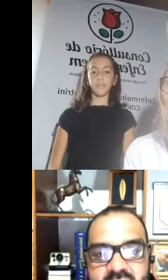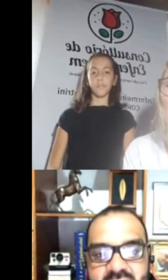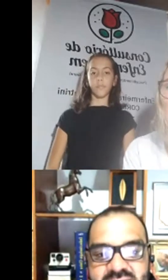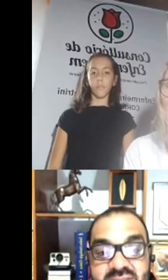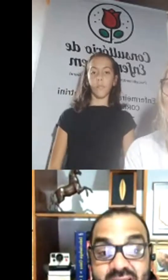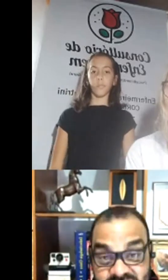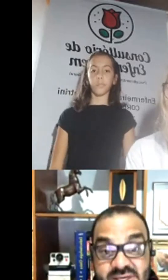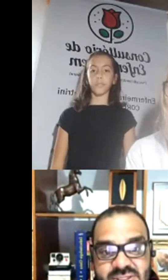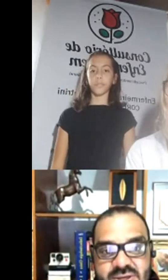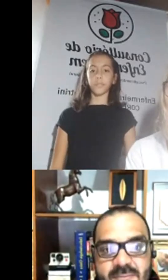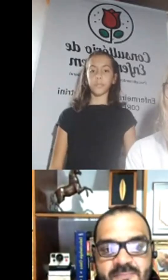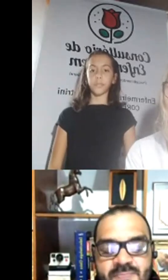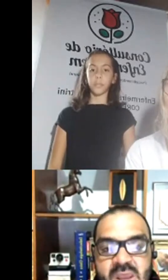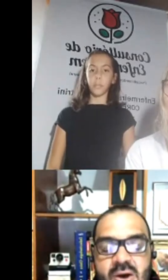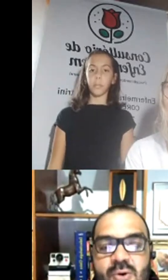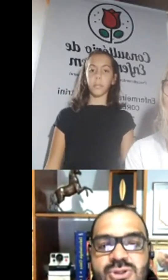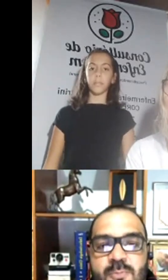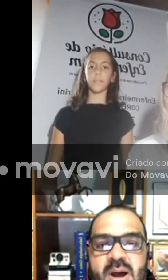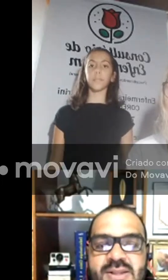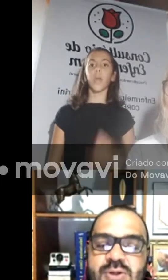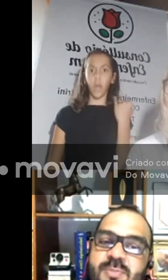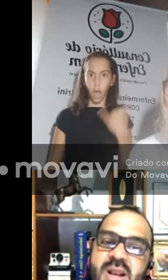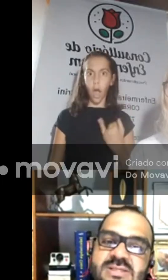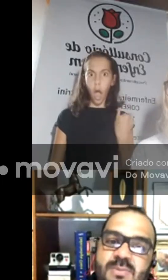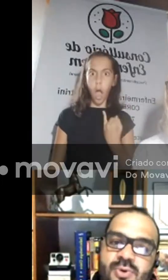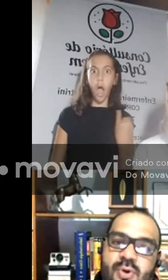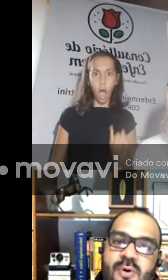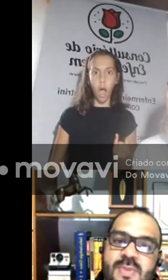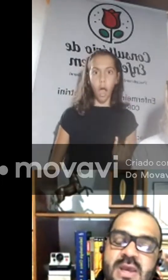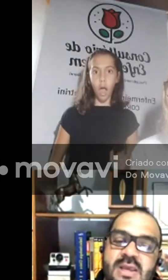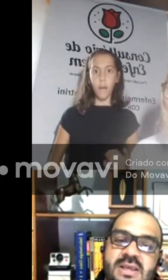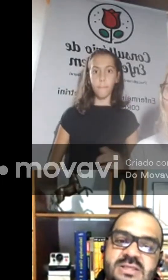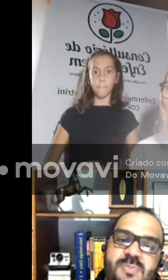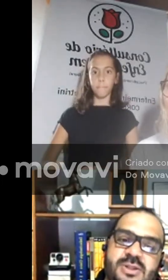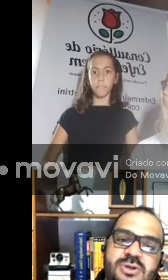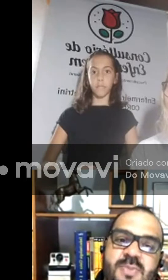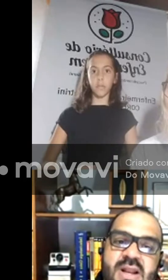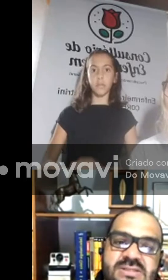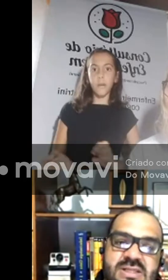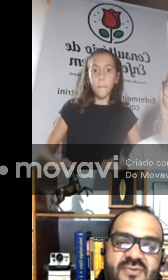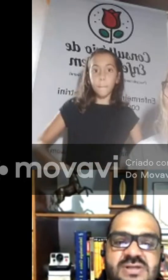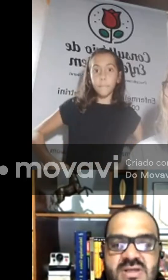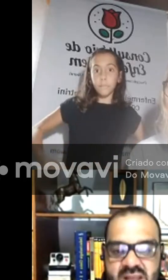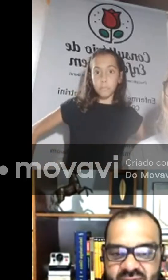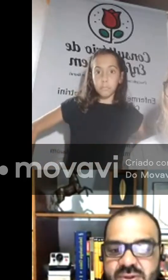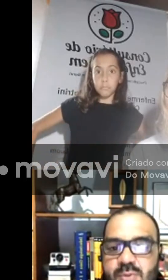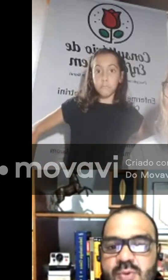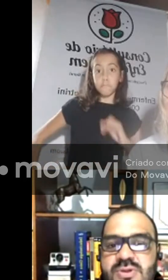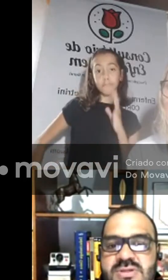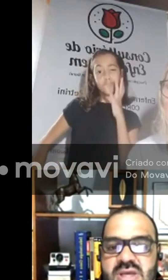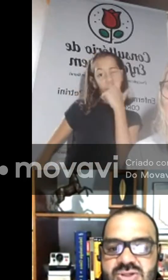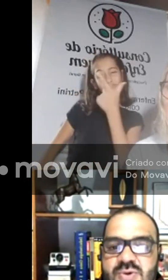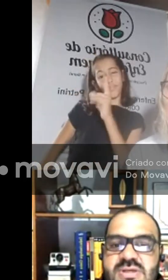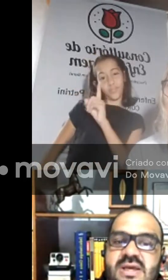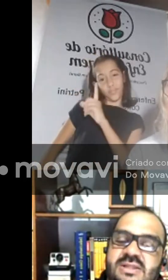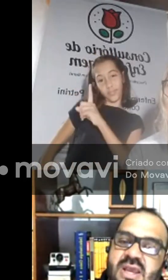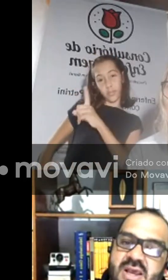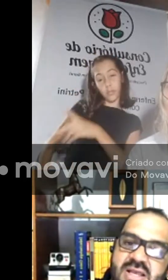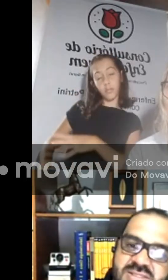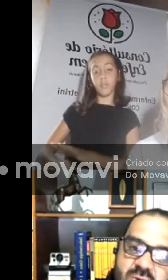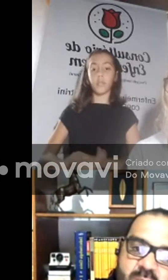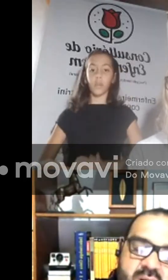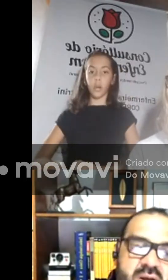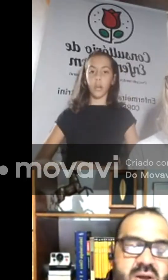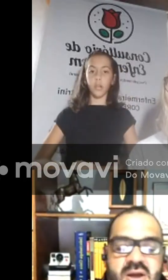de beleza interessante. Hoje o padrão de beleza mudou. E esse padrão de beleza está levando muitas questões aí